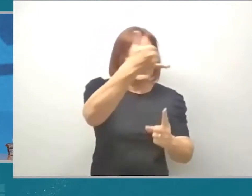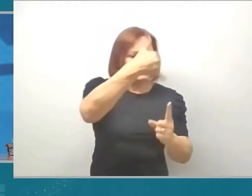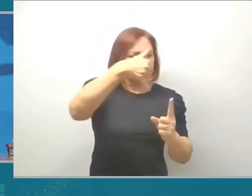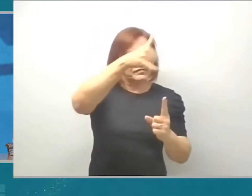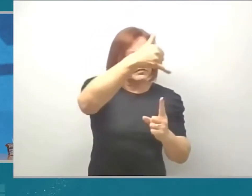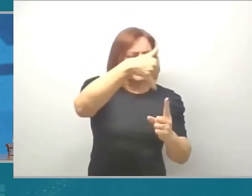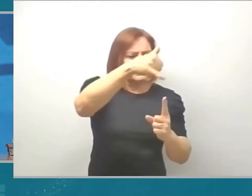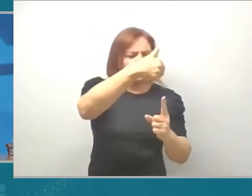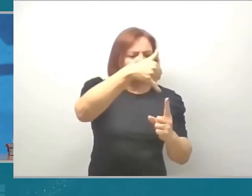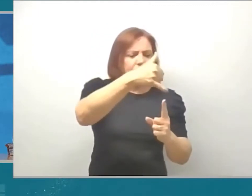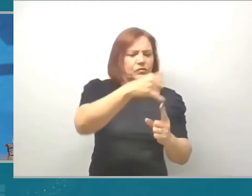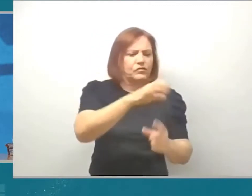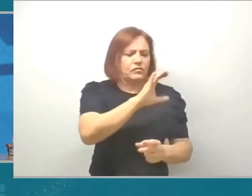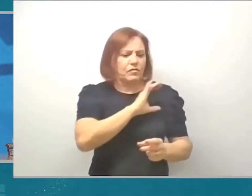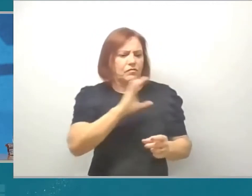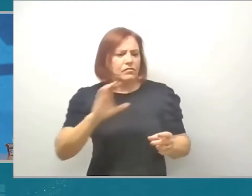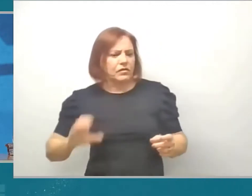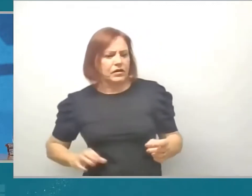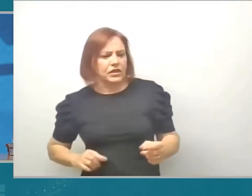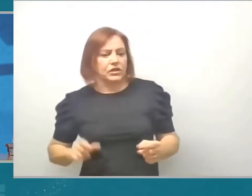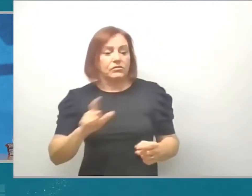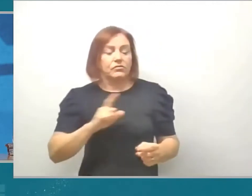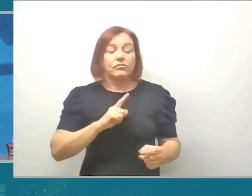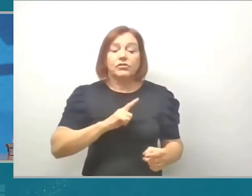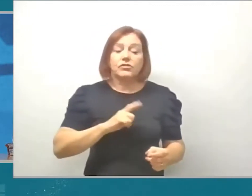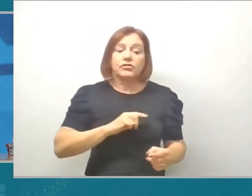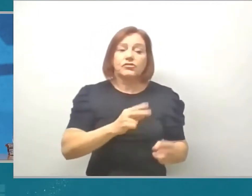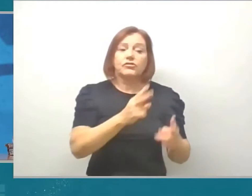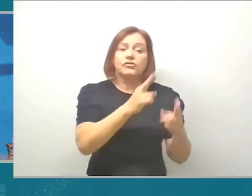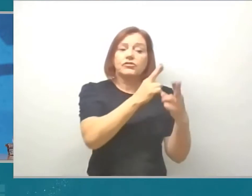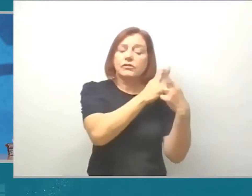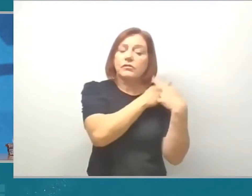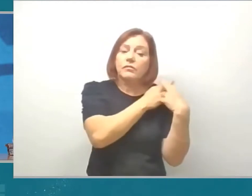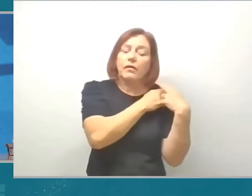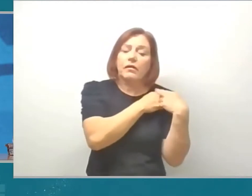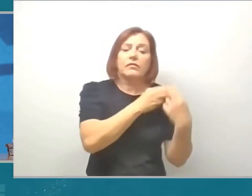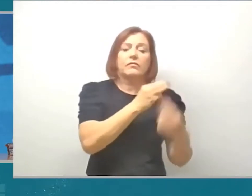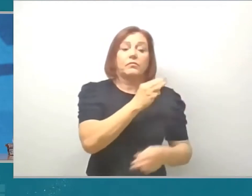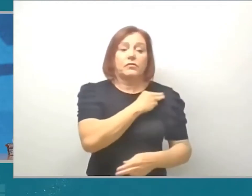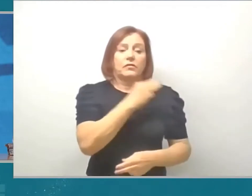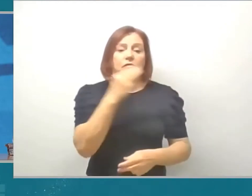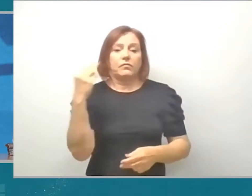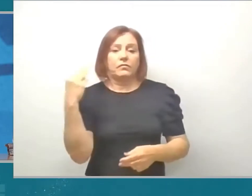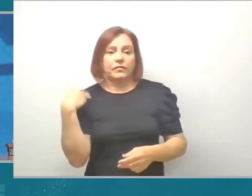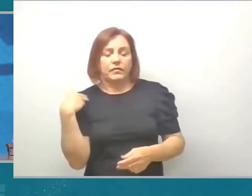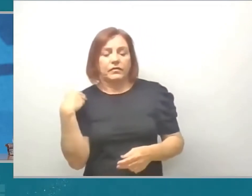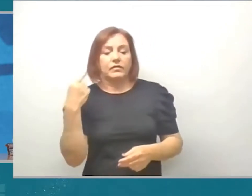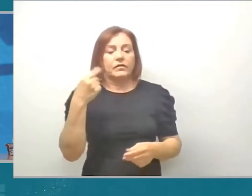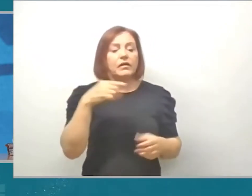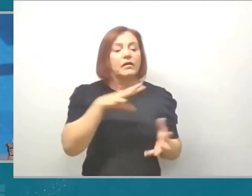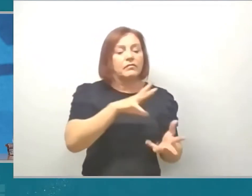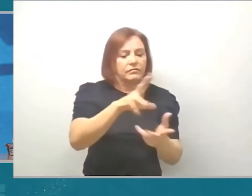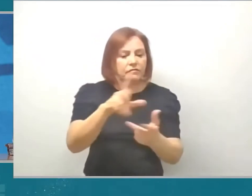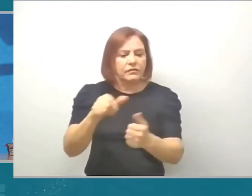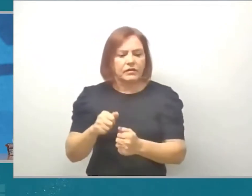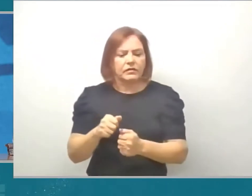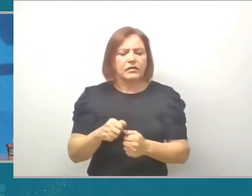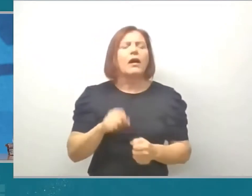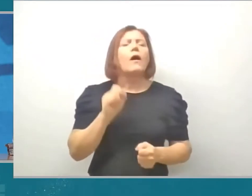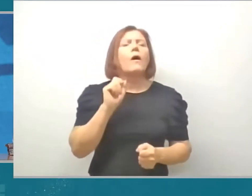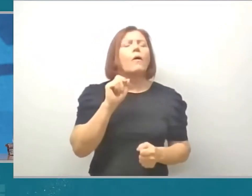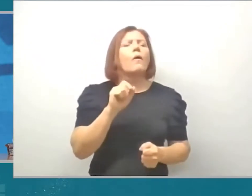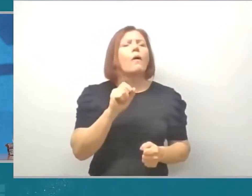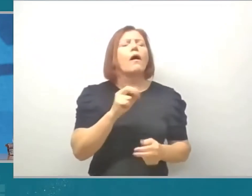seu ministério aqui na terra era realmente pregar o evangelho do reino. Então, aqui